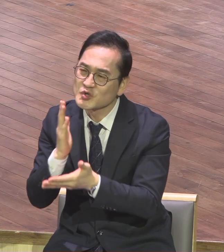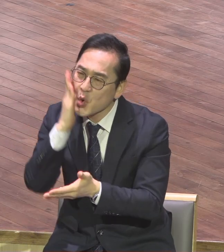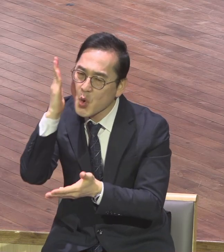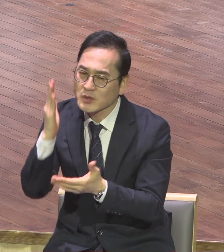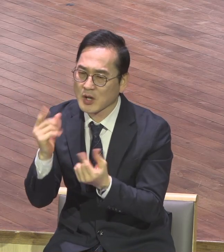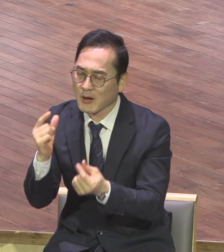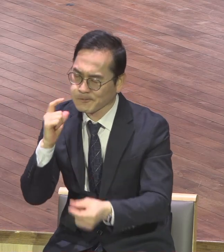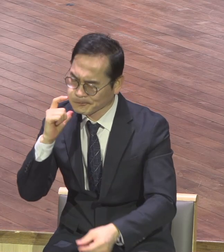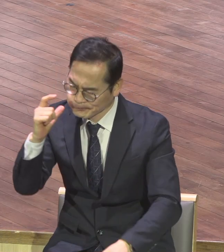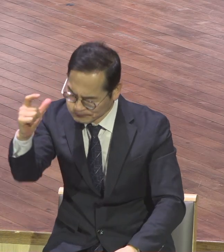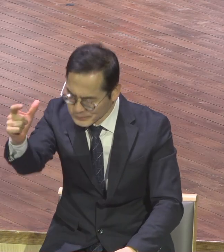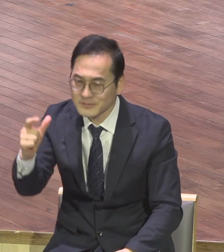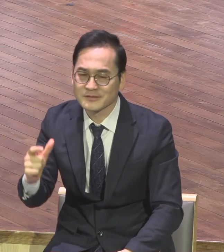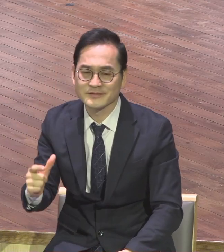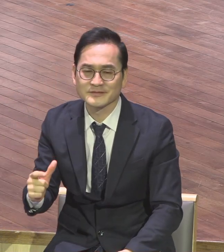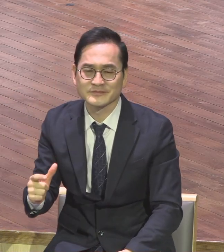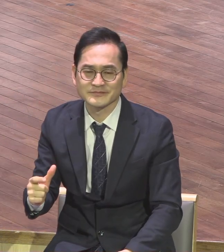것이다.